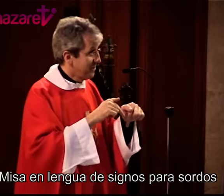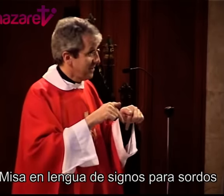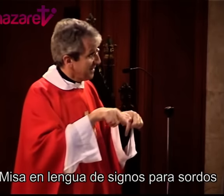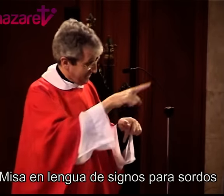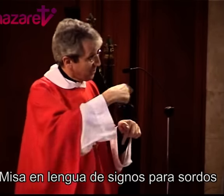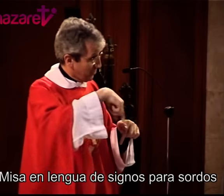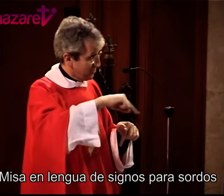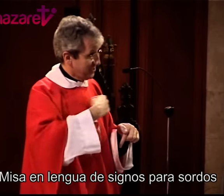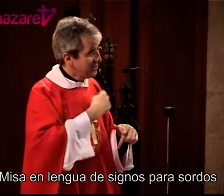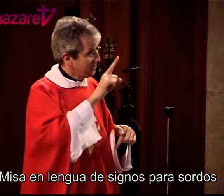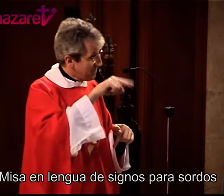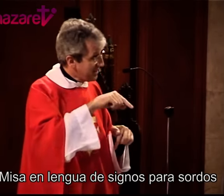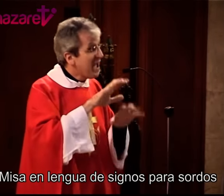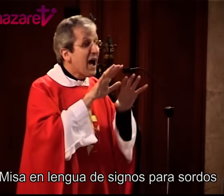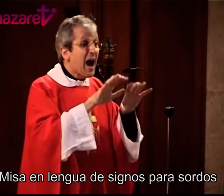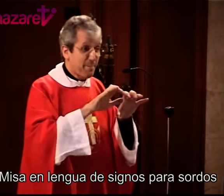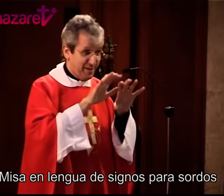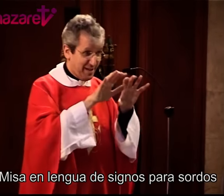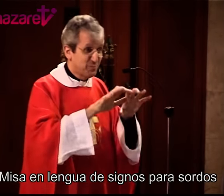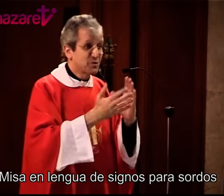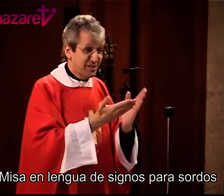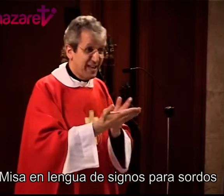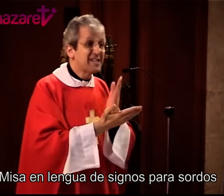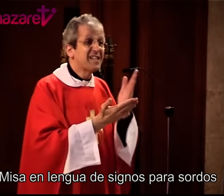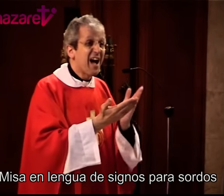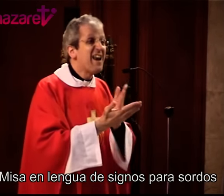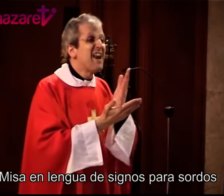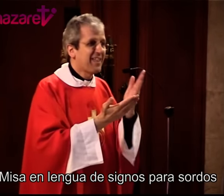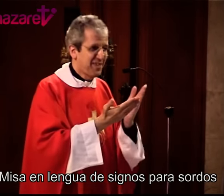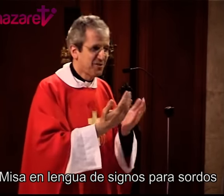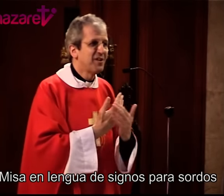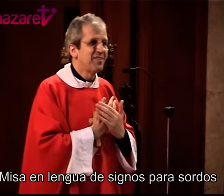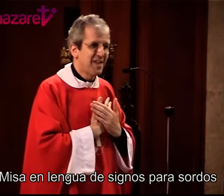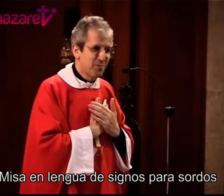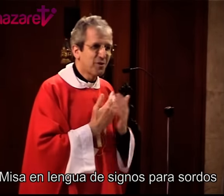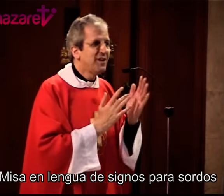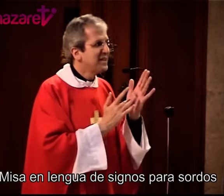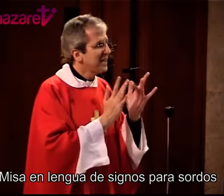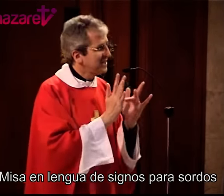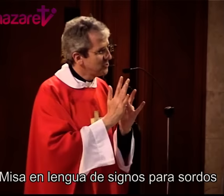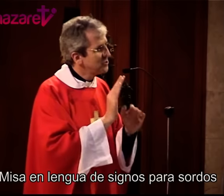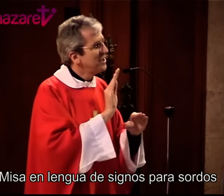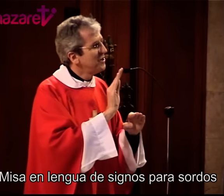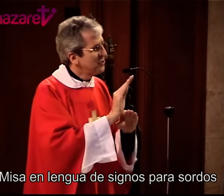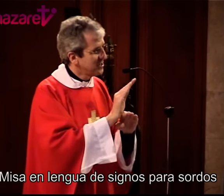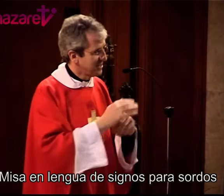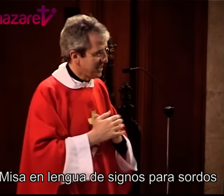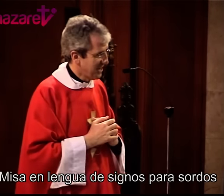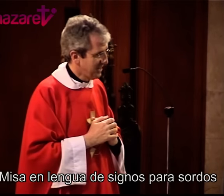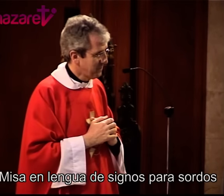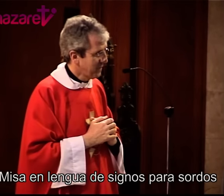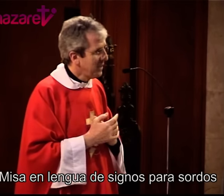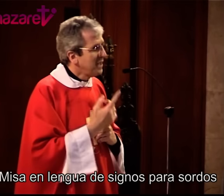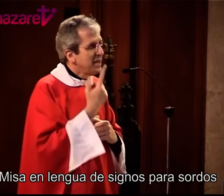pido que todos, yo también, aprendamos esta lección de amor que Jesús nos